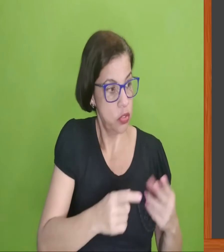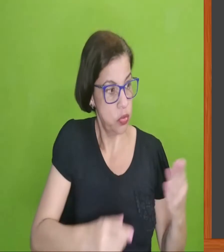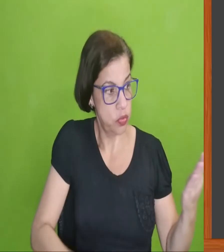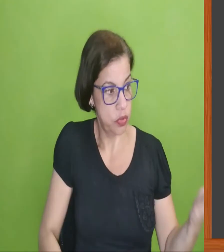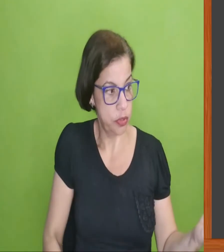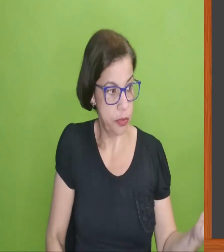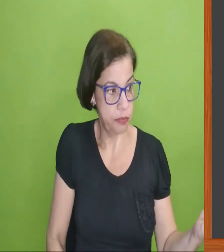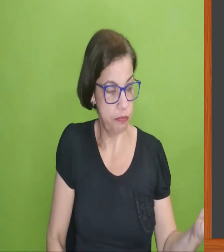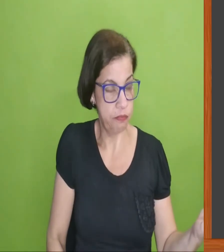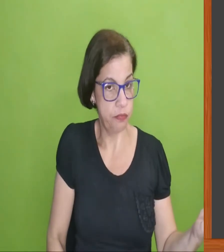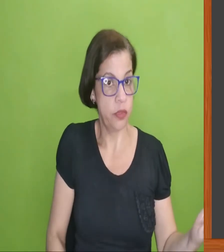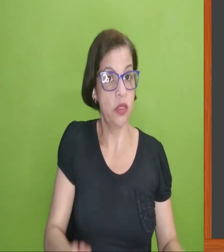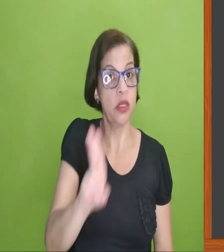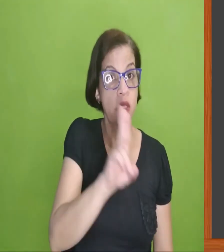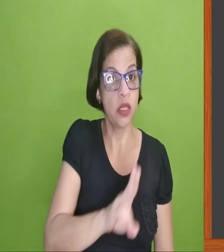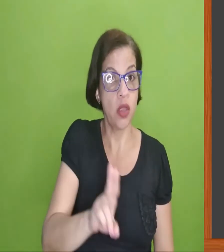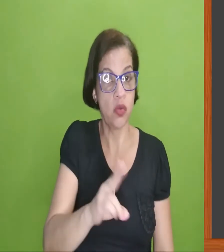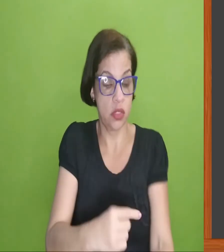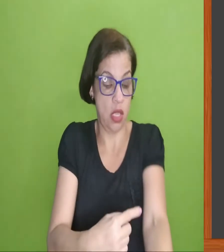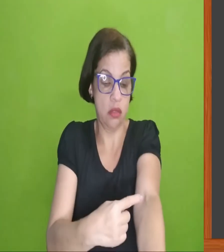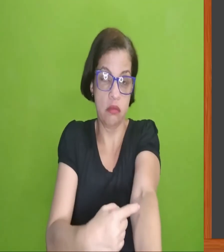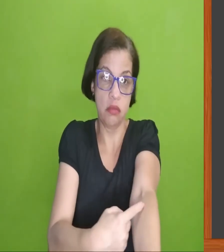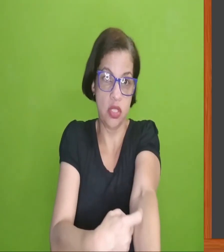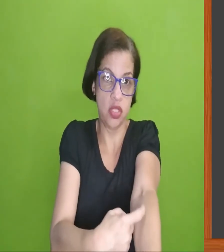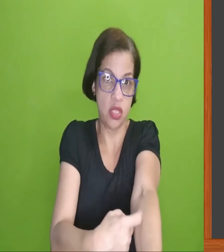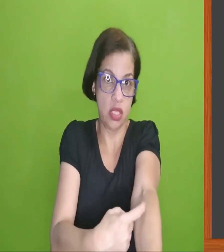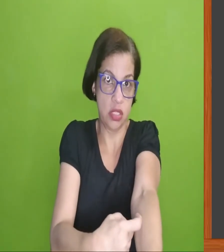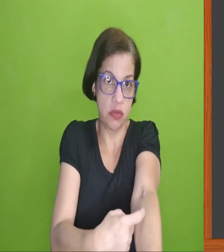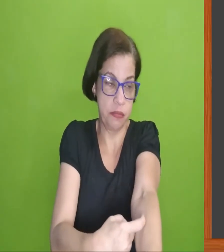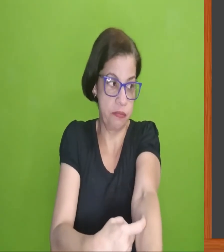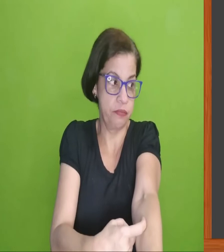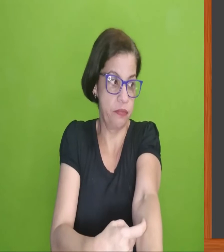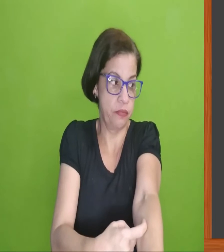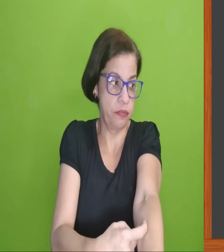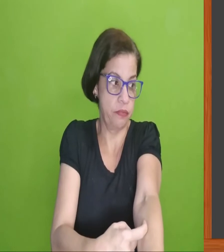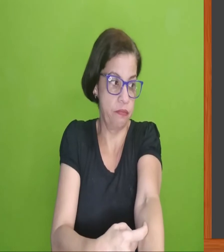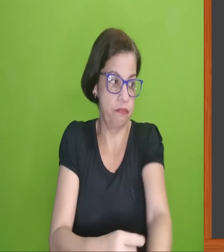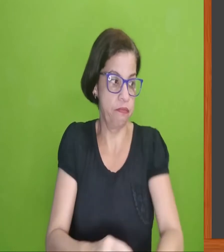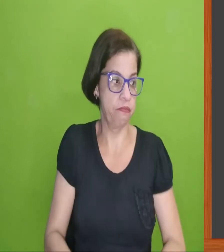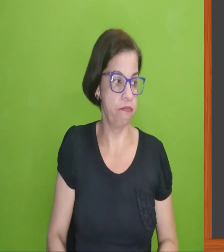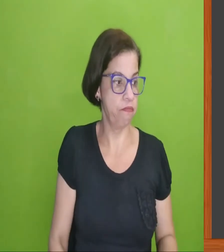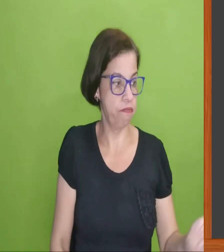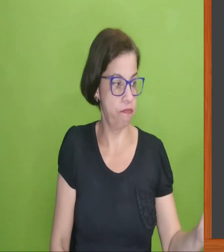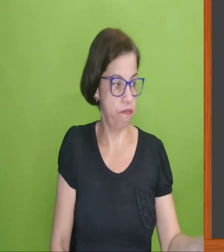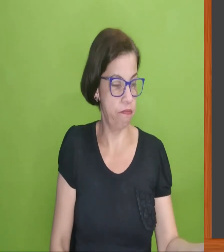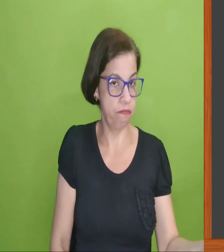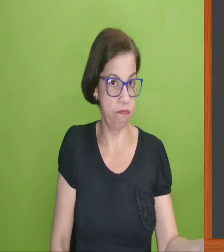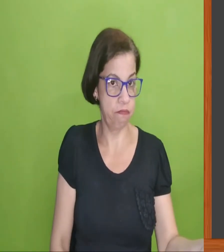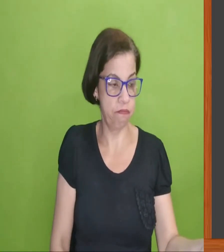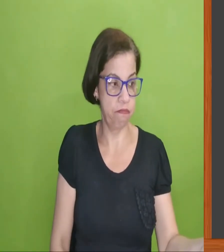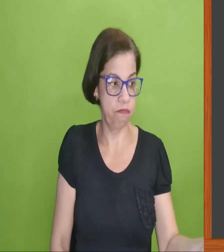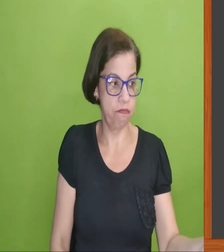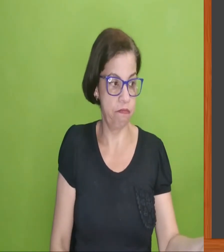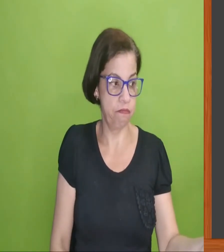evolucumab, que são administrados por via subcutânea. São usados nas dislipidemias com risco